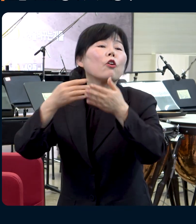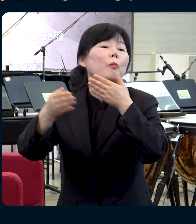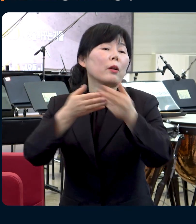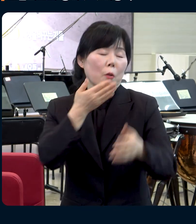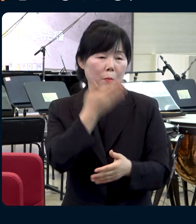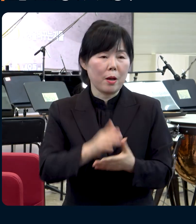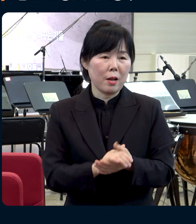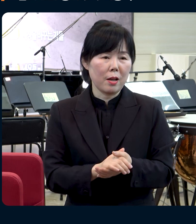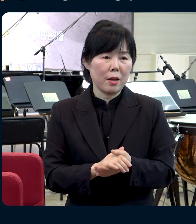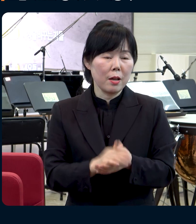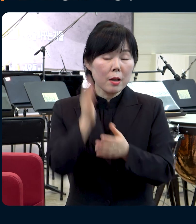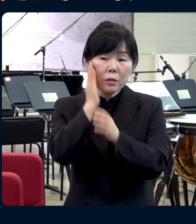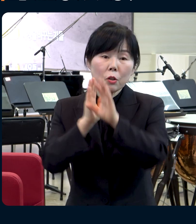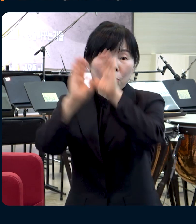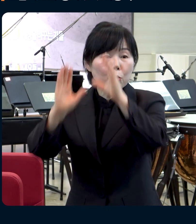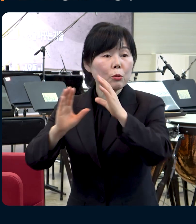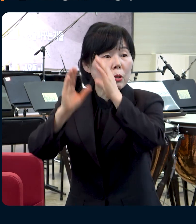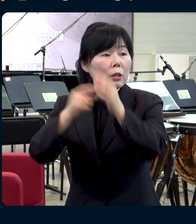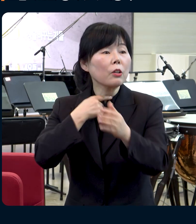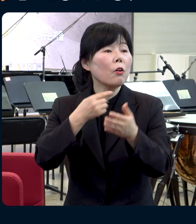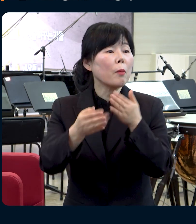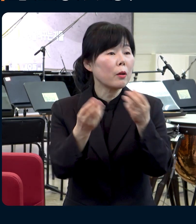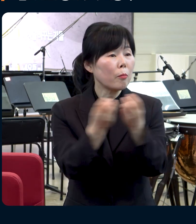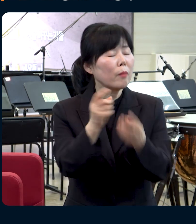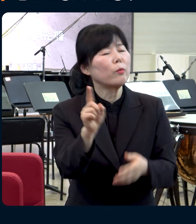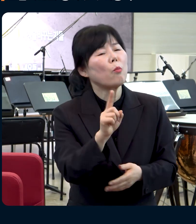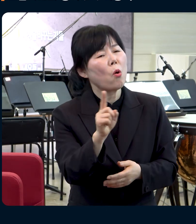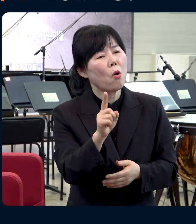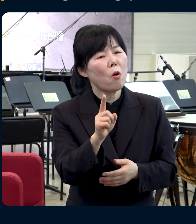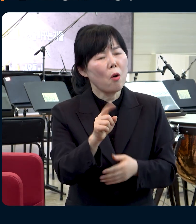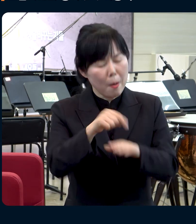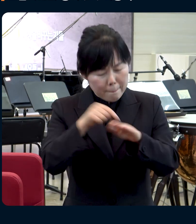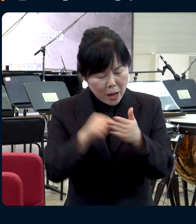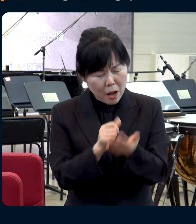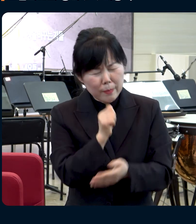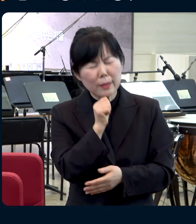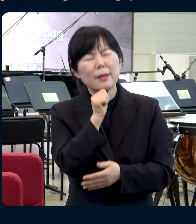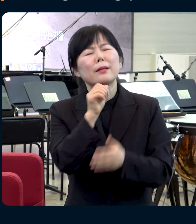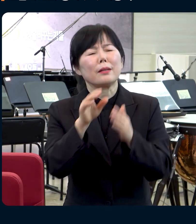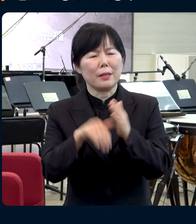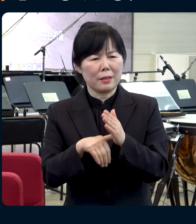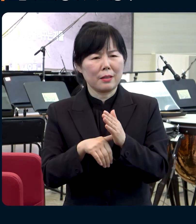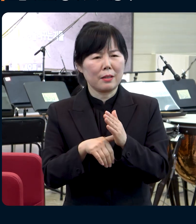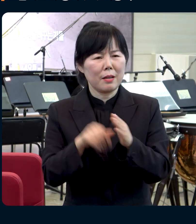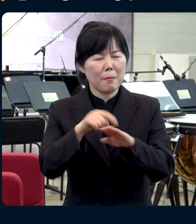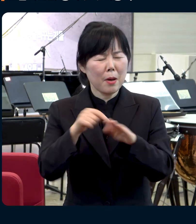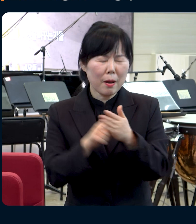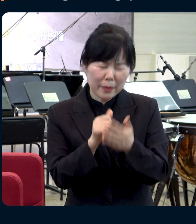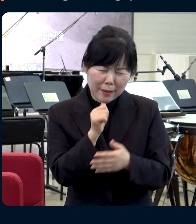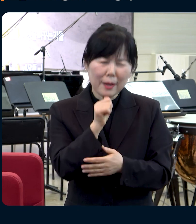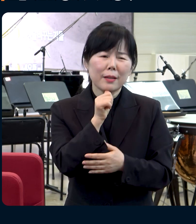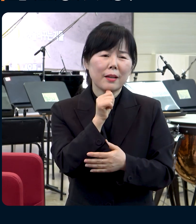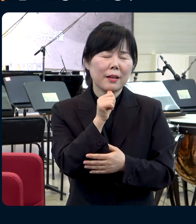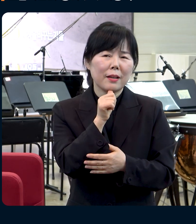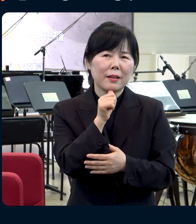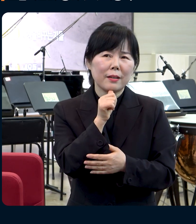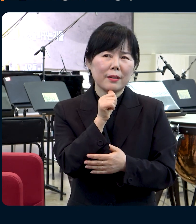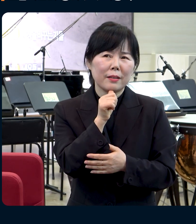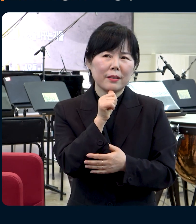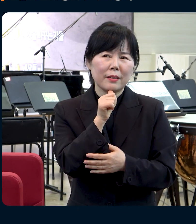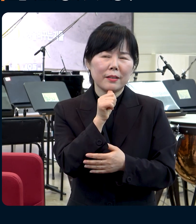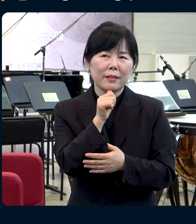가능하냐? 우리의 심령이 가난할 때, 우리의 심령이 가난할 때 우리는 taste of